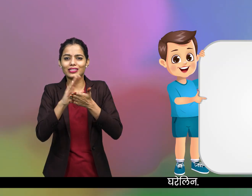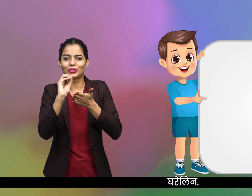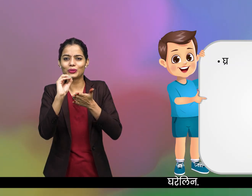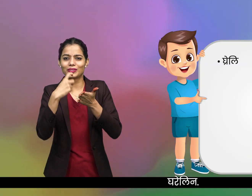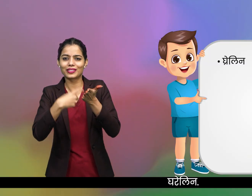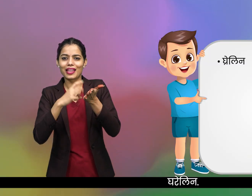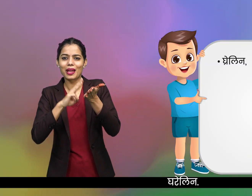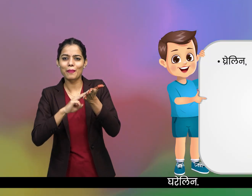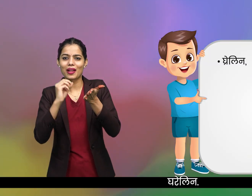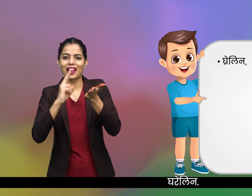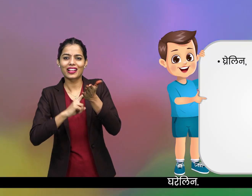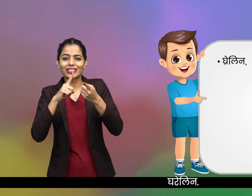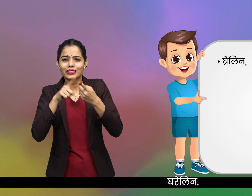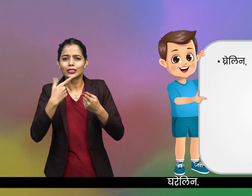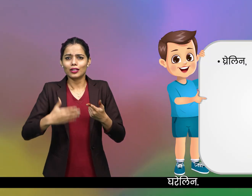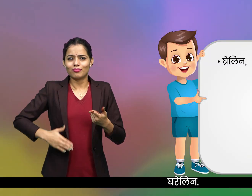घेरेलिन,